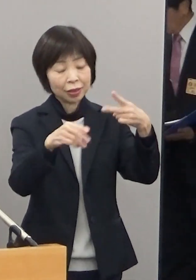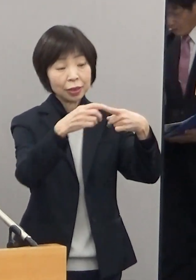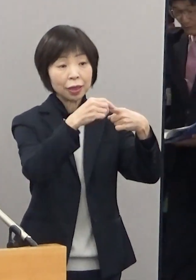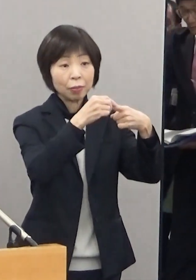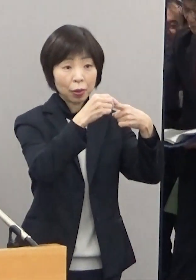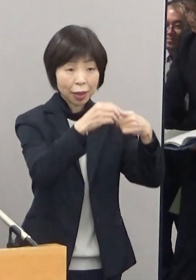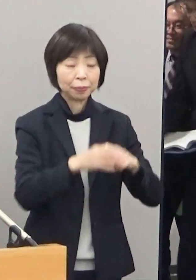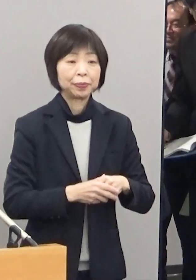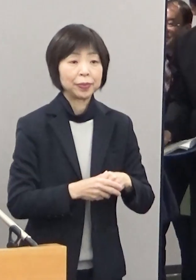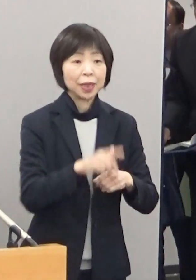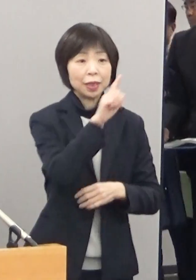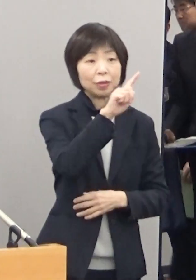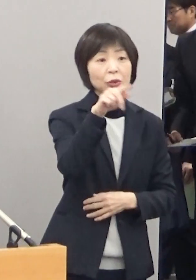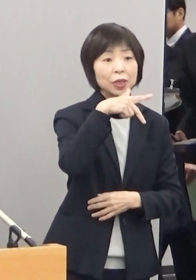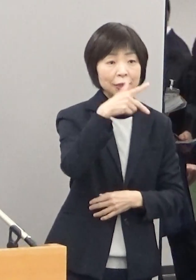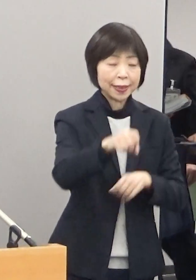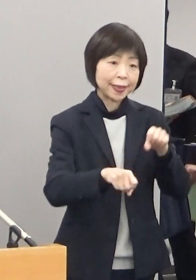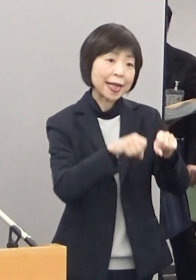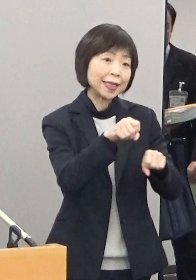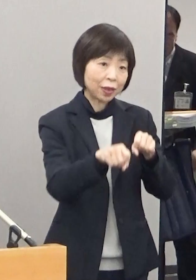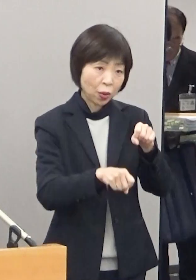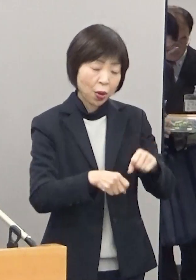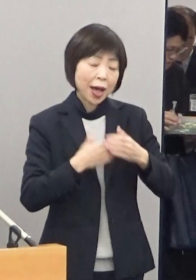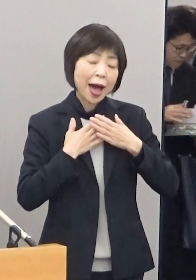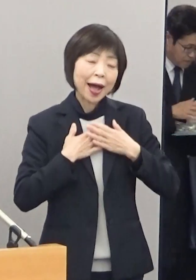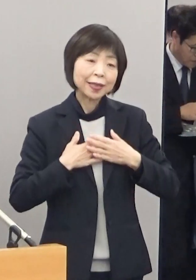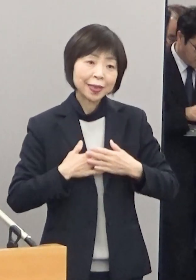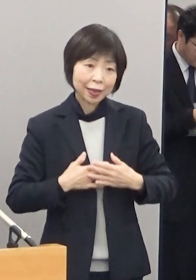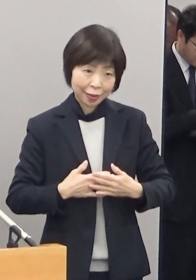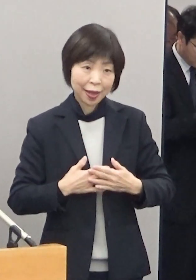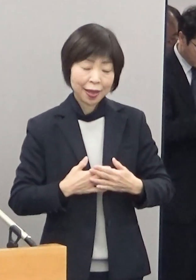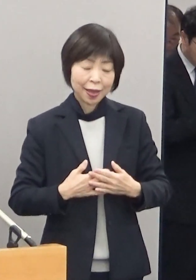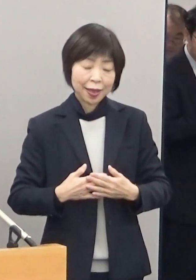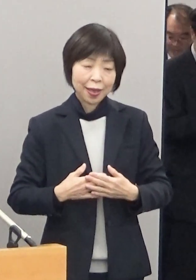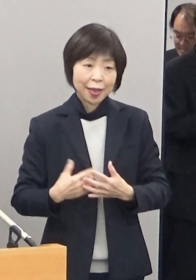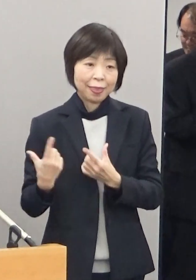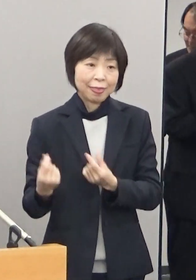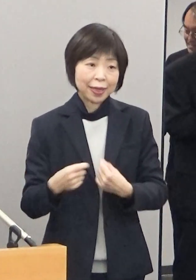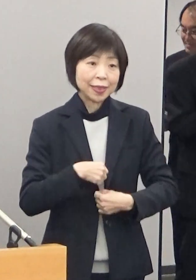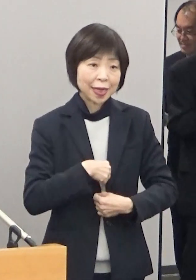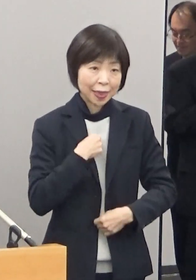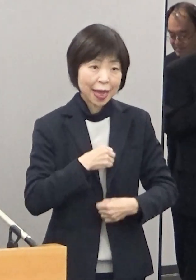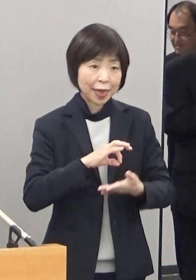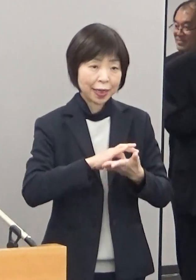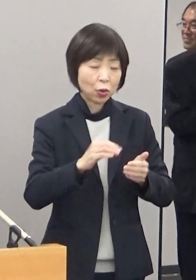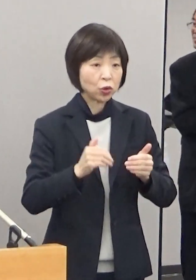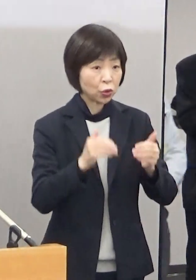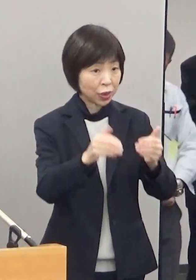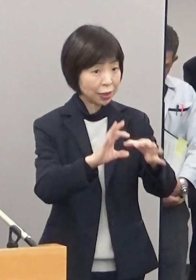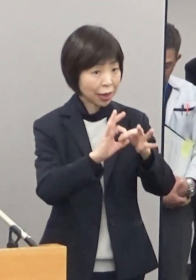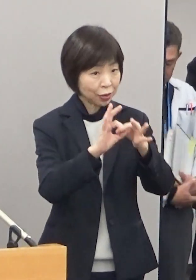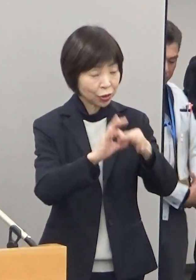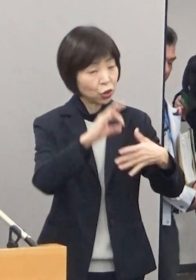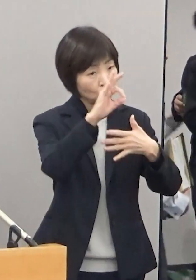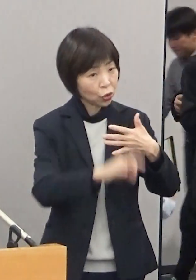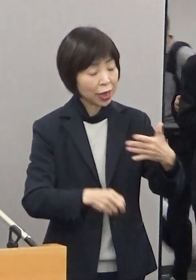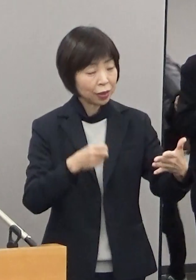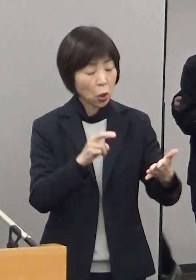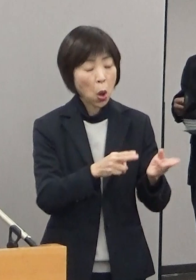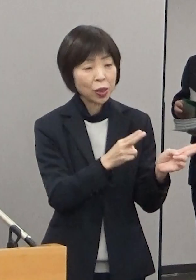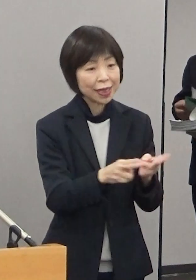件目は下関市自転車の安全で適正な利用促進に関する条例の制定について